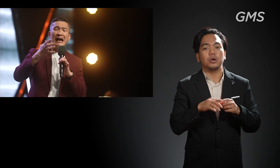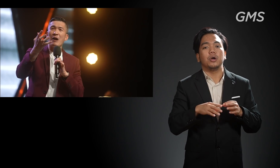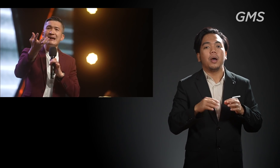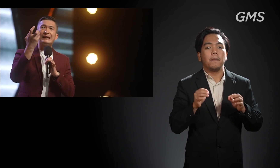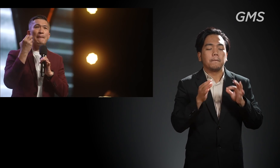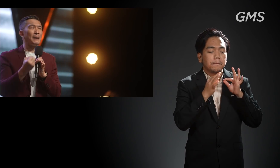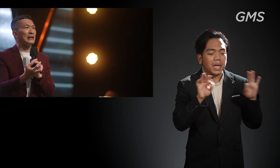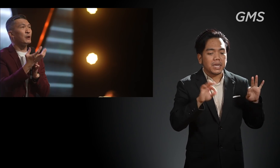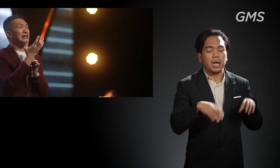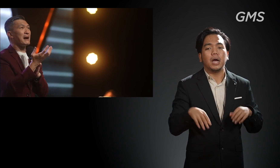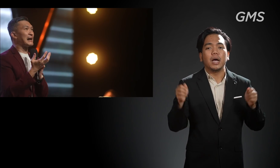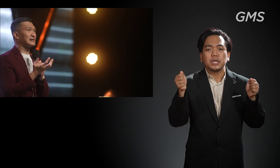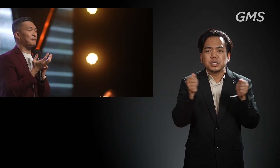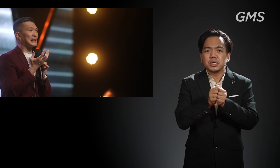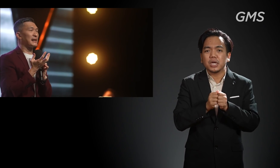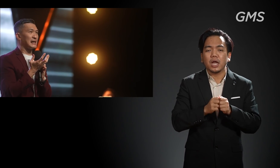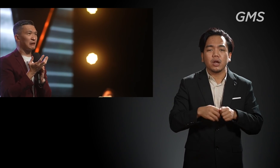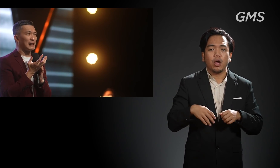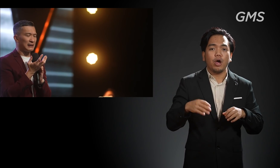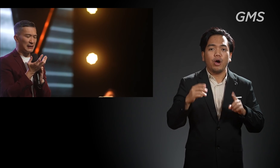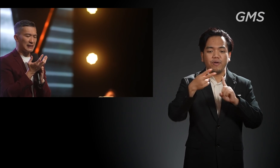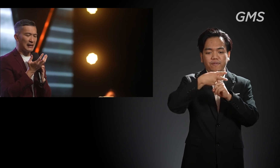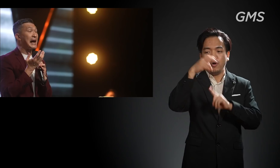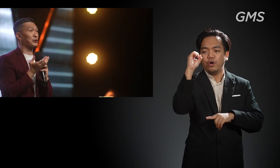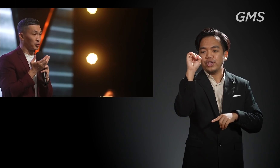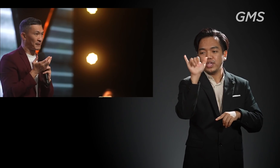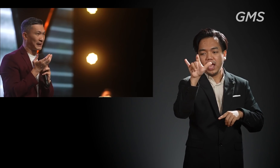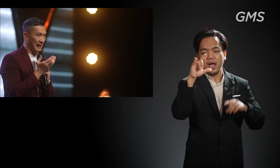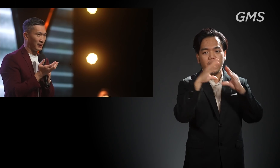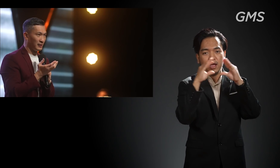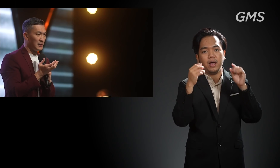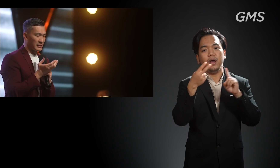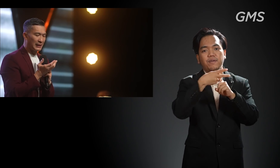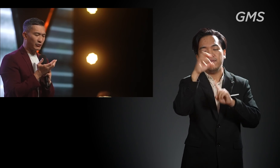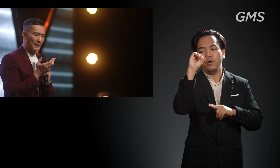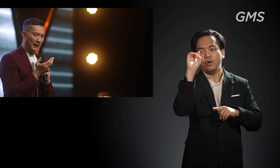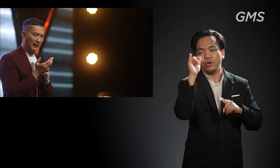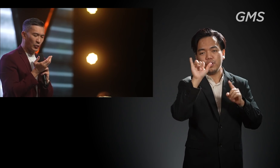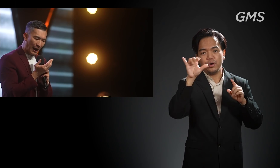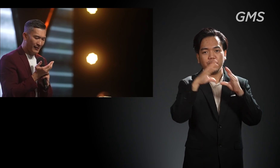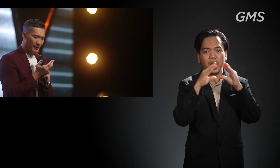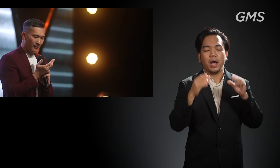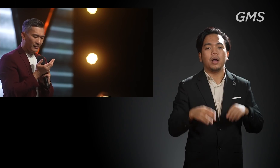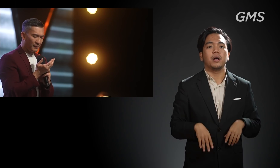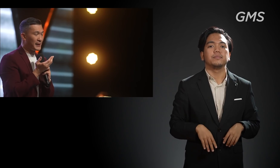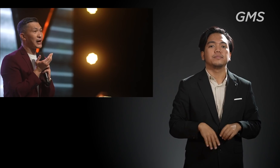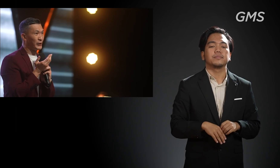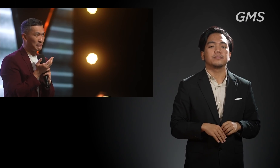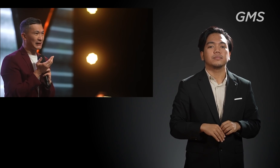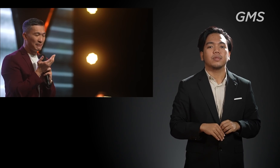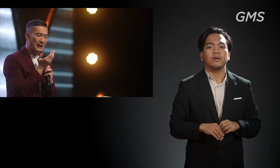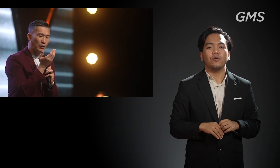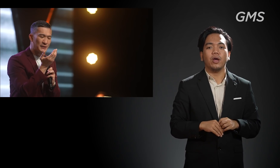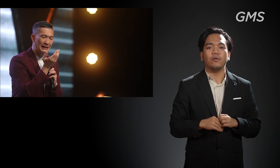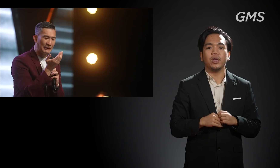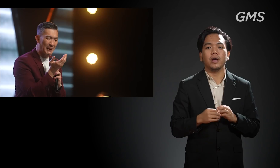Tapi kalau Anda dapat, Tuhan terima kasih, pertama yang saya lakukan adalah saya akan atur pemberian. Setelah itu saya berkata, Tuhan beri aku